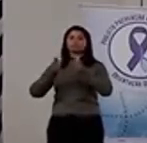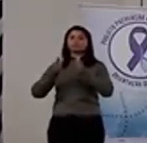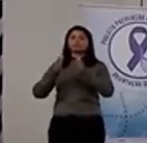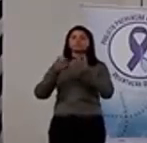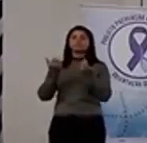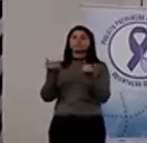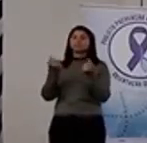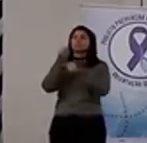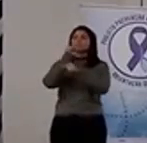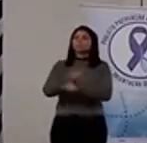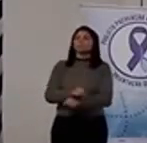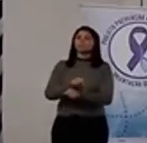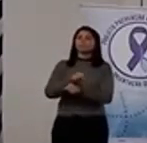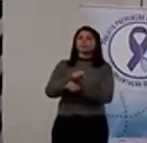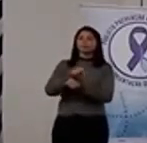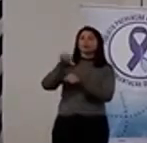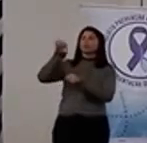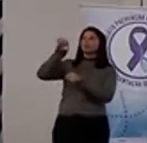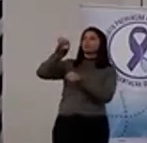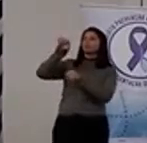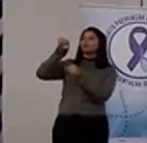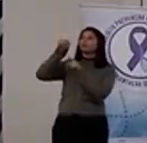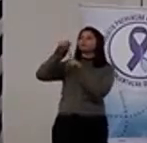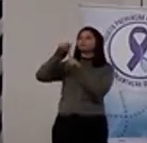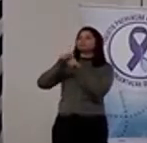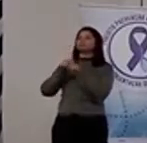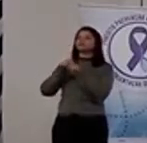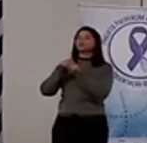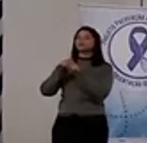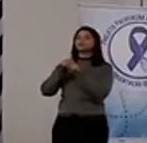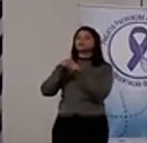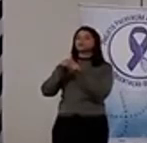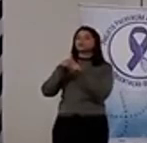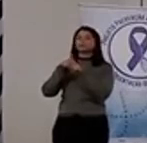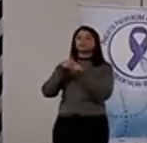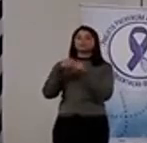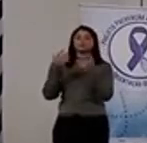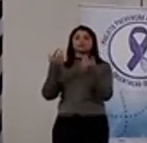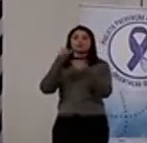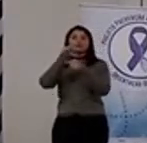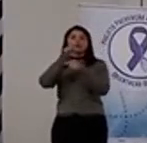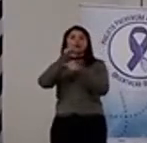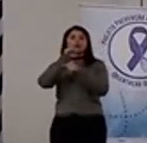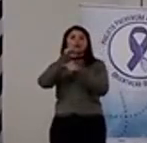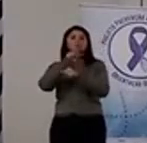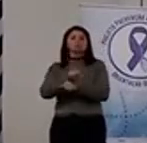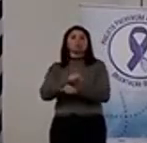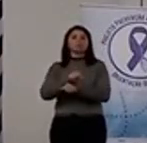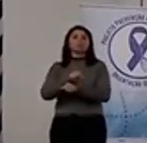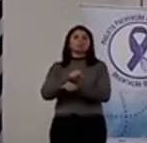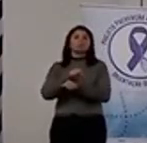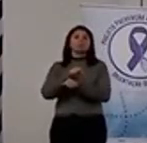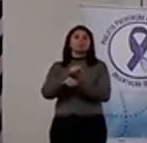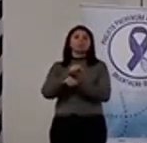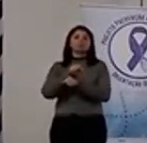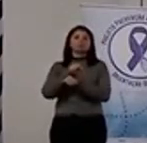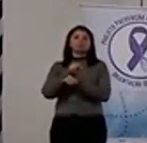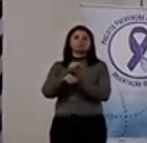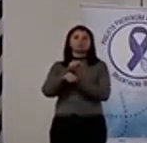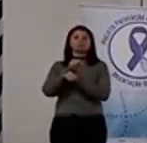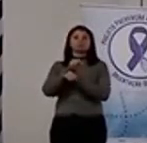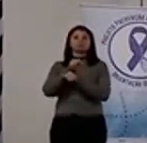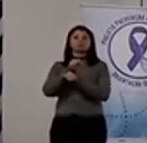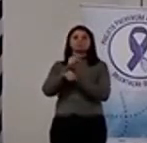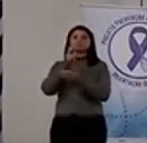a gravidez toda, 9 meses na mesma posição. Você nasce, se você dorme uma noite mal dormida, você tem torcicolo, imagine 9 meses na